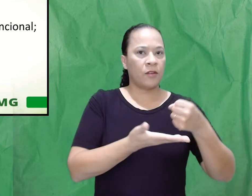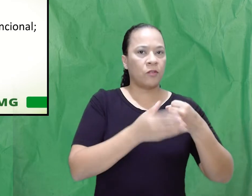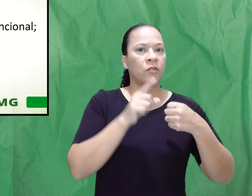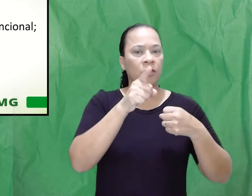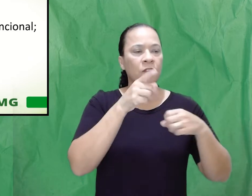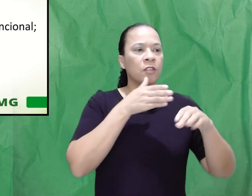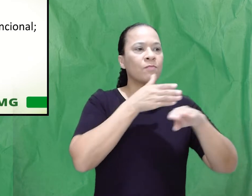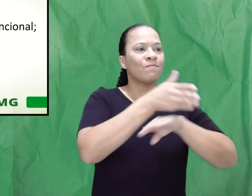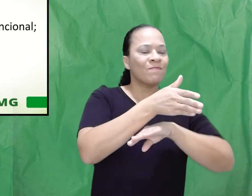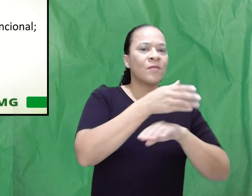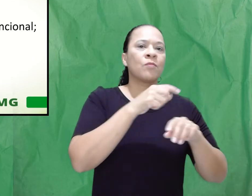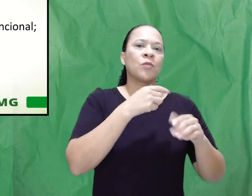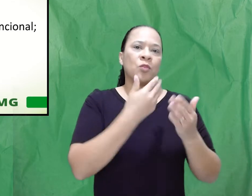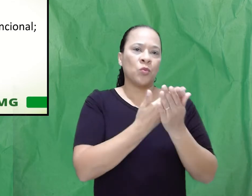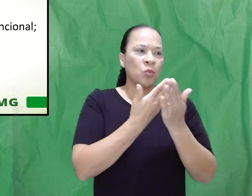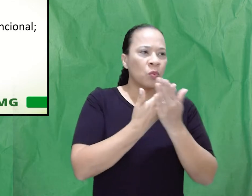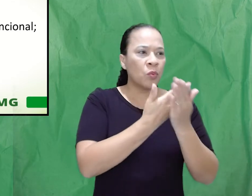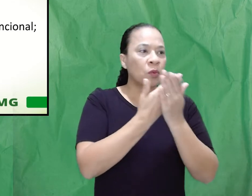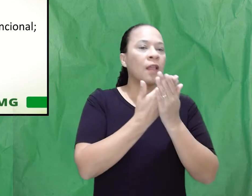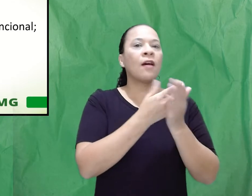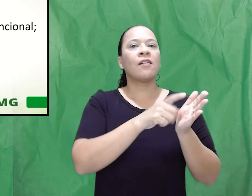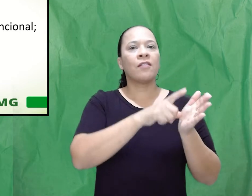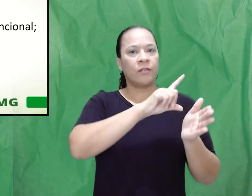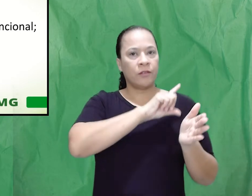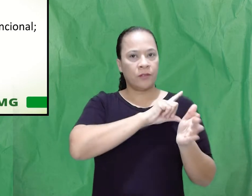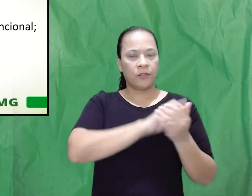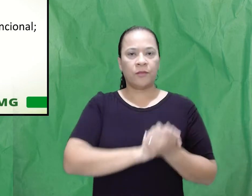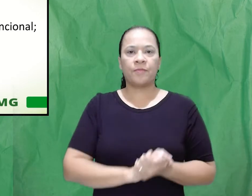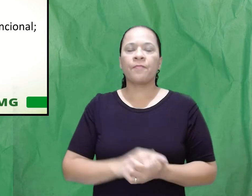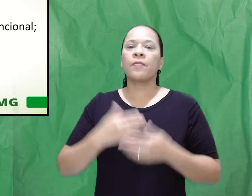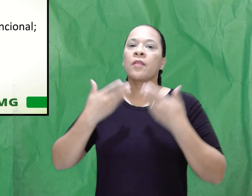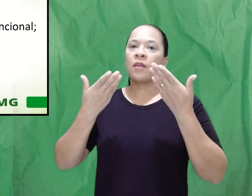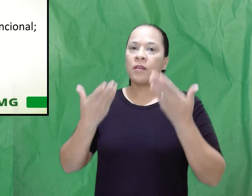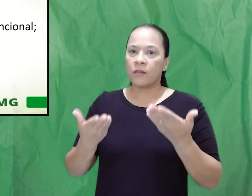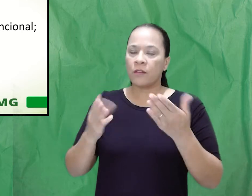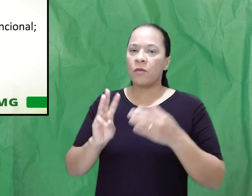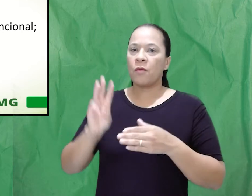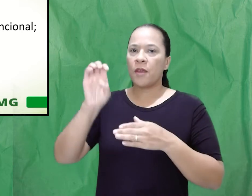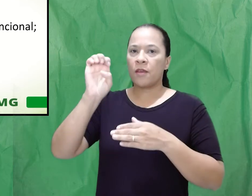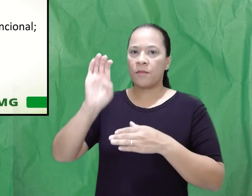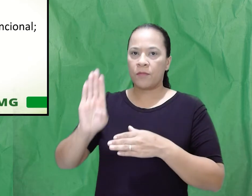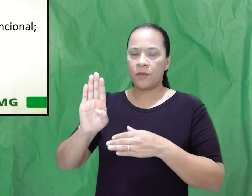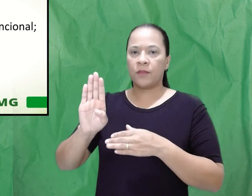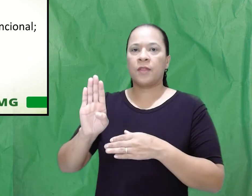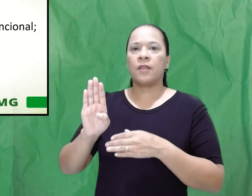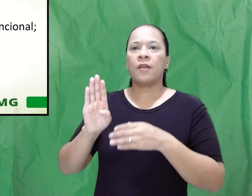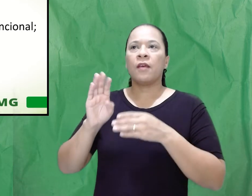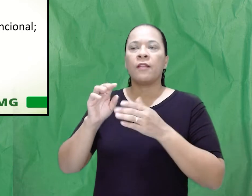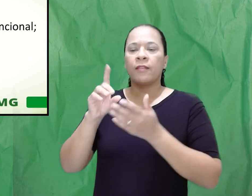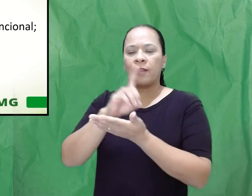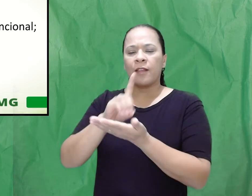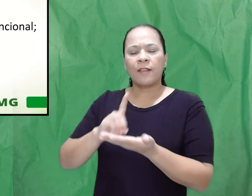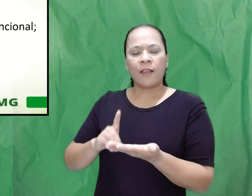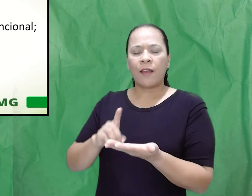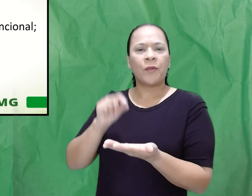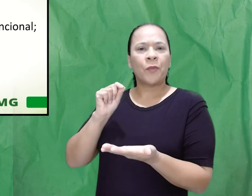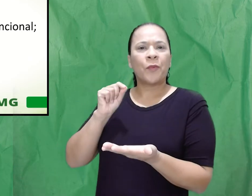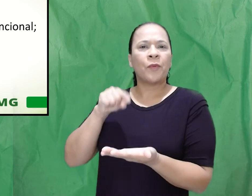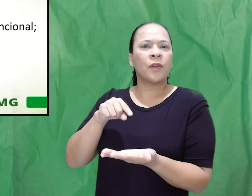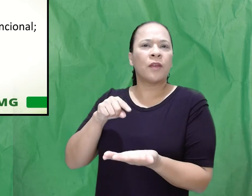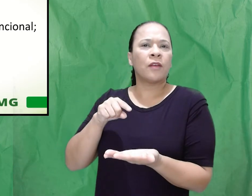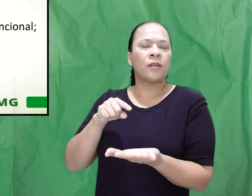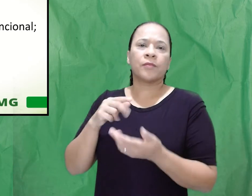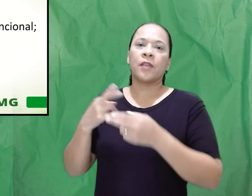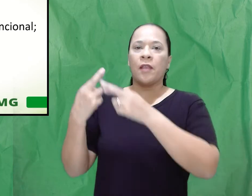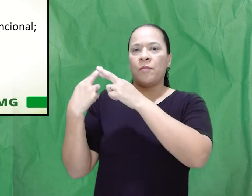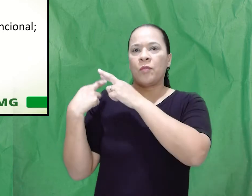Então, o Web Design, o que é o Web Design? Ele é responsável pelo projeto estético e funcional do